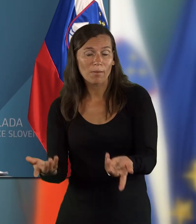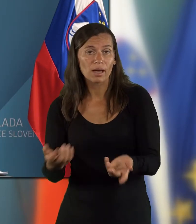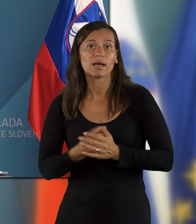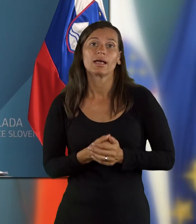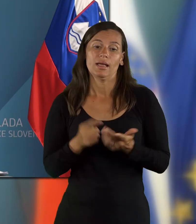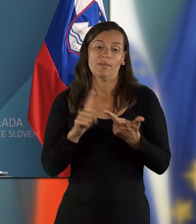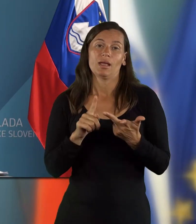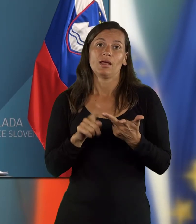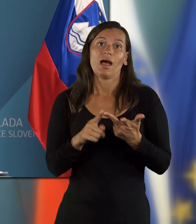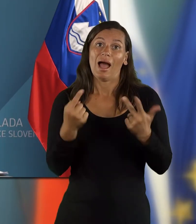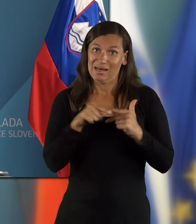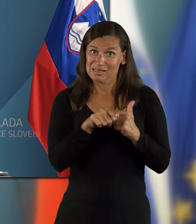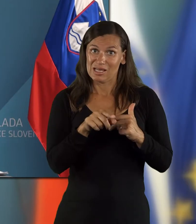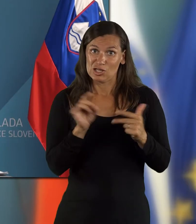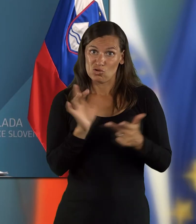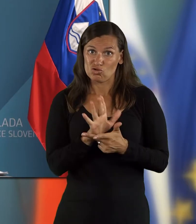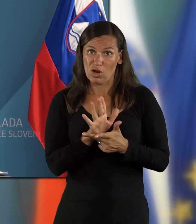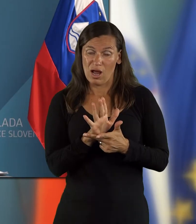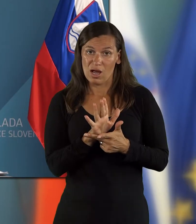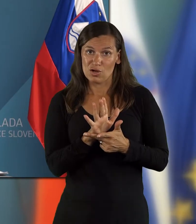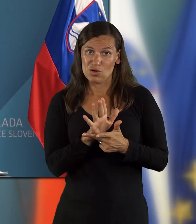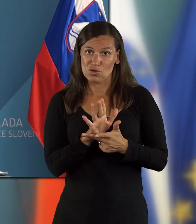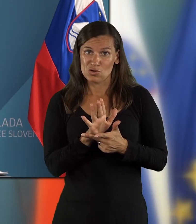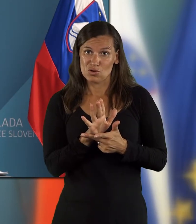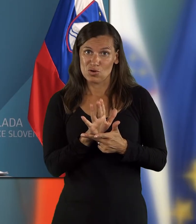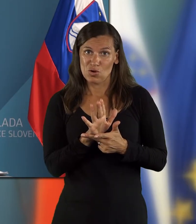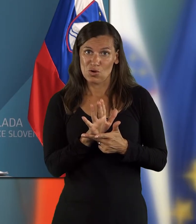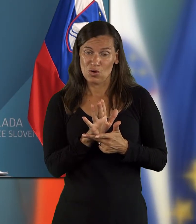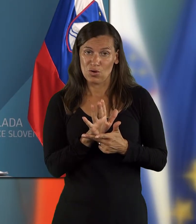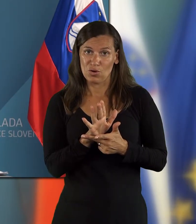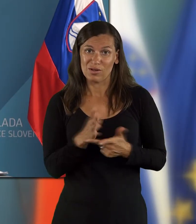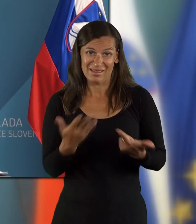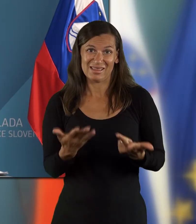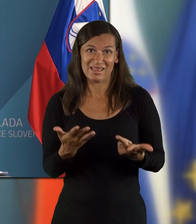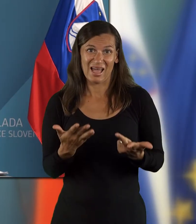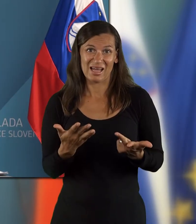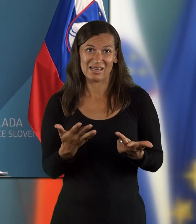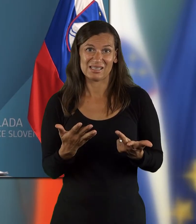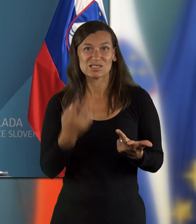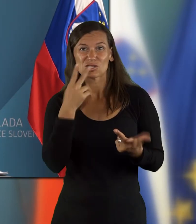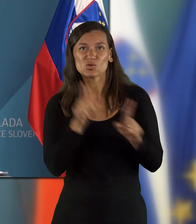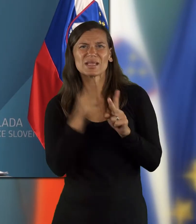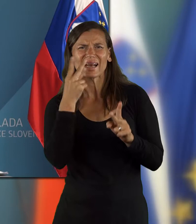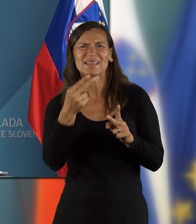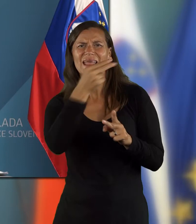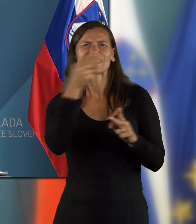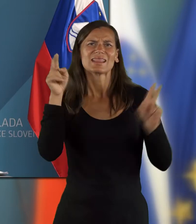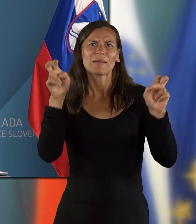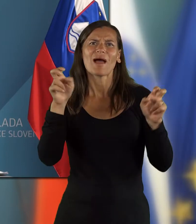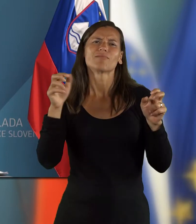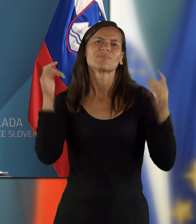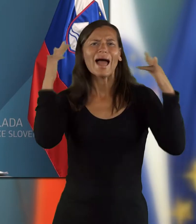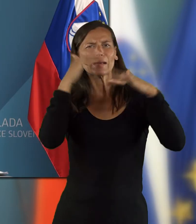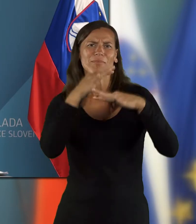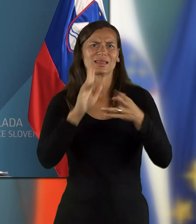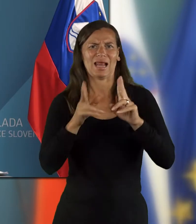hitrem postopku? In C, ali ste slučajno imeli, ni vaša tema, ampak vendarle kar dolgo je trajalo, danes tudi temo arbitraže